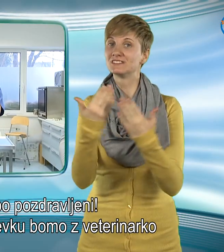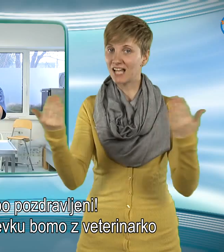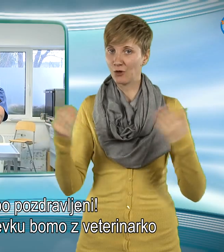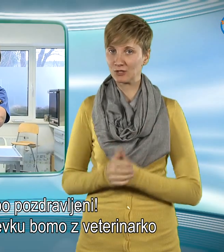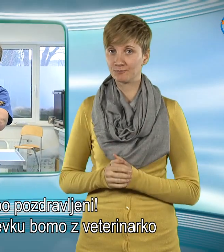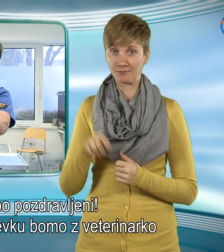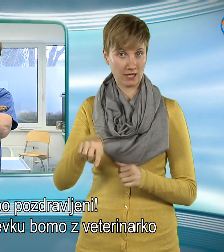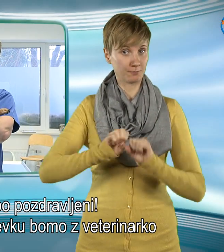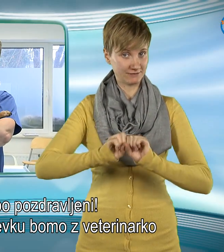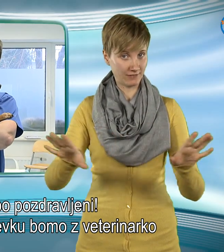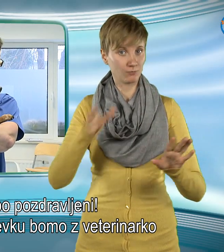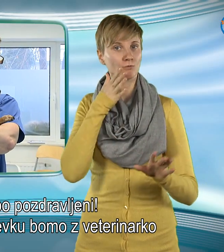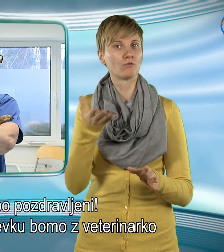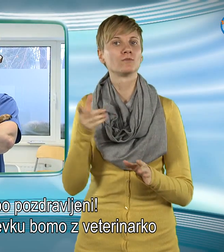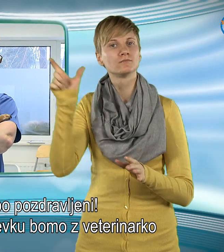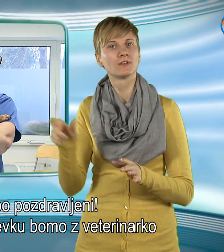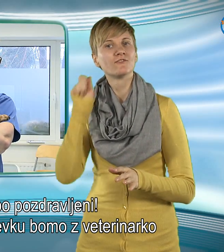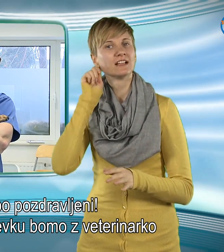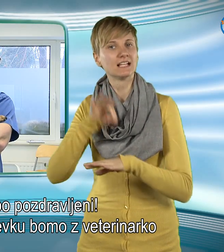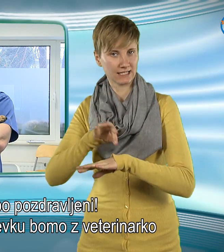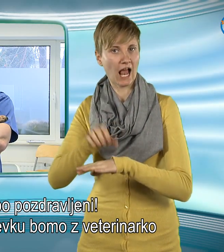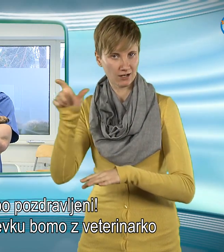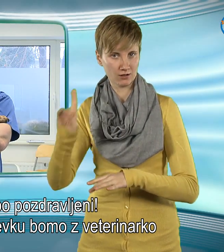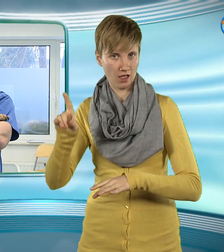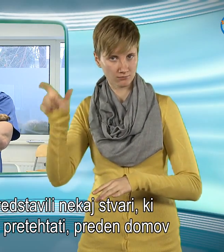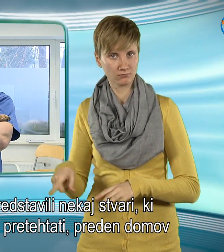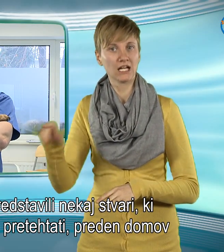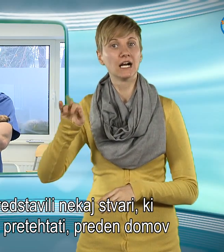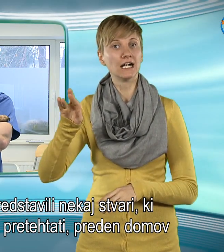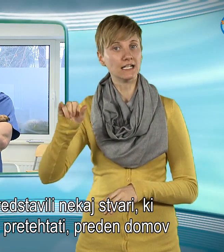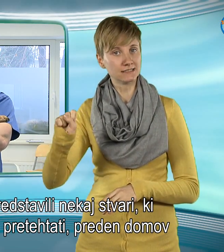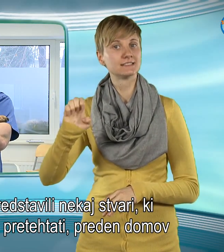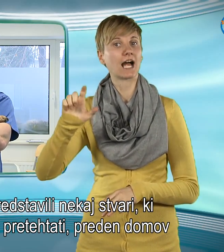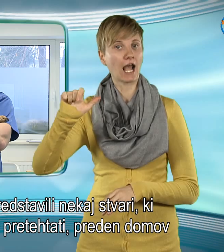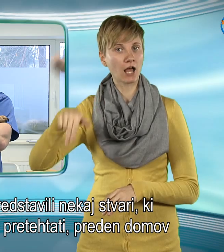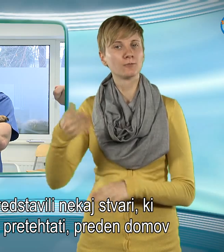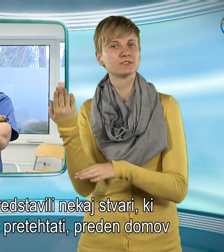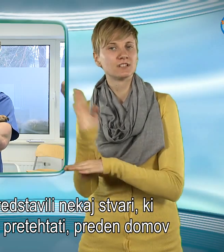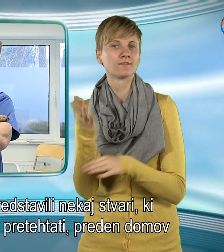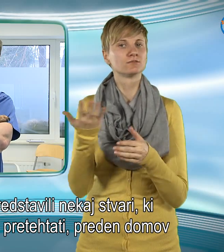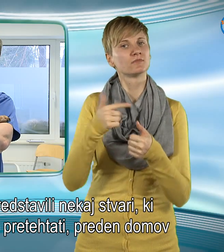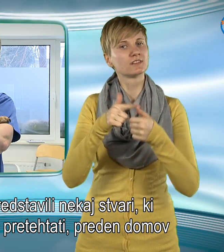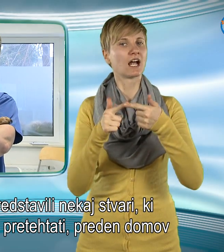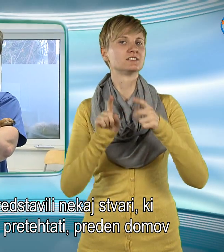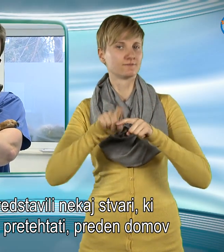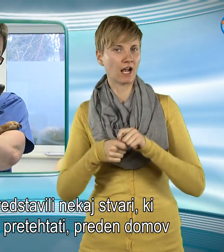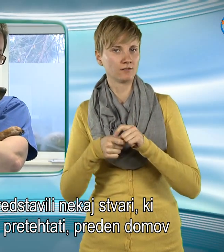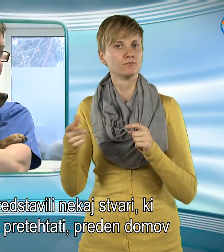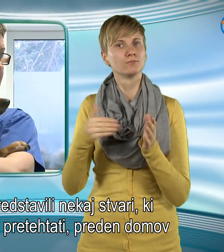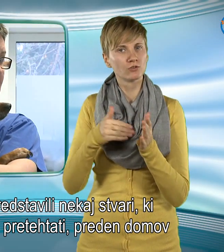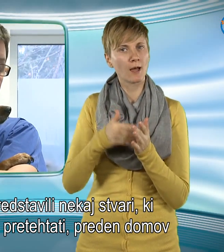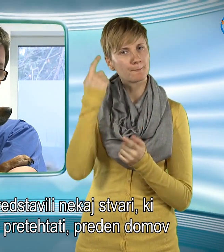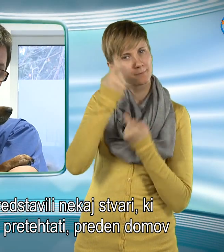Lepo pozdravljeni! V tem prispevku bomo z veterinarko Iris Selan predstavili nekaj stvari, ki jih je